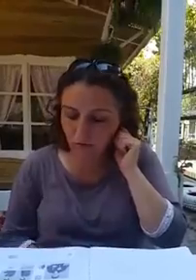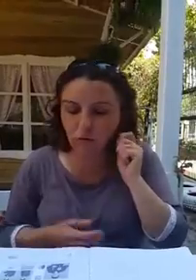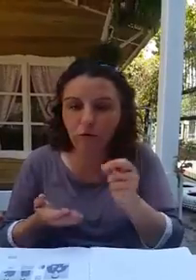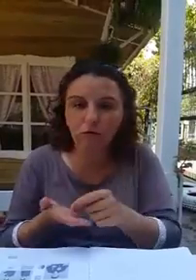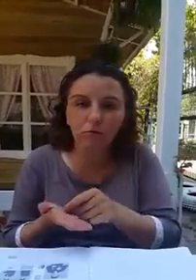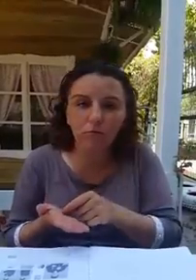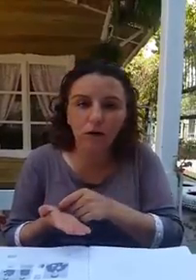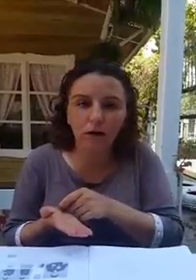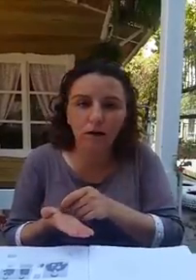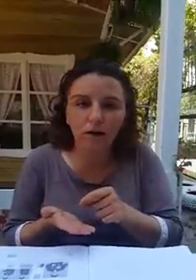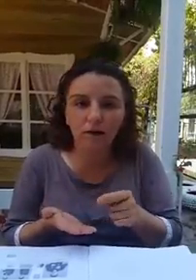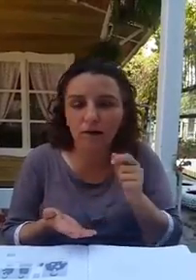savunma,